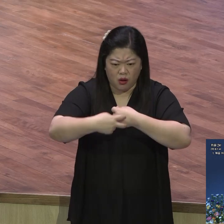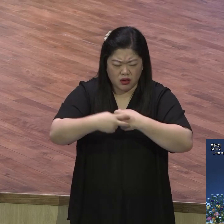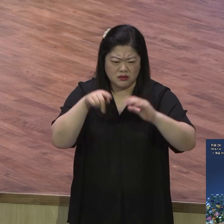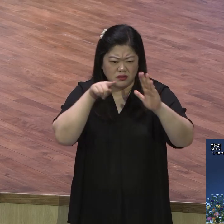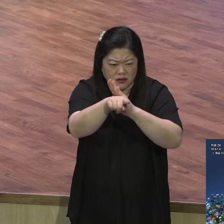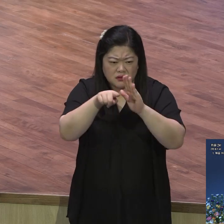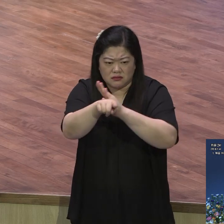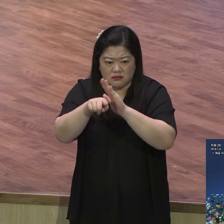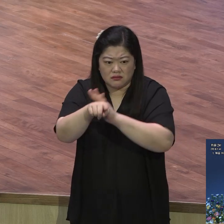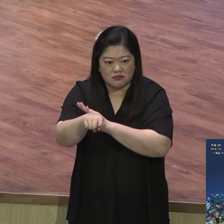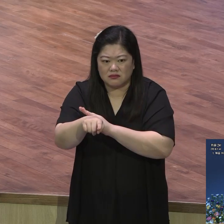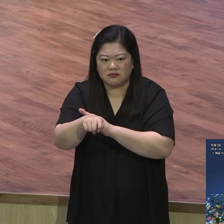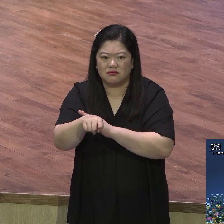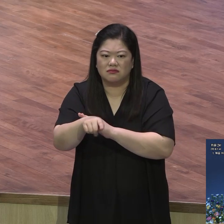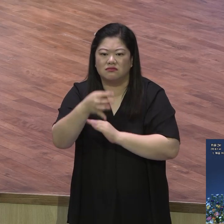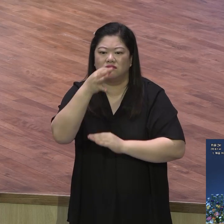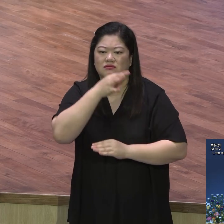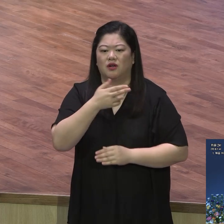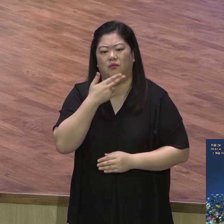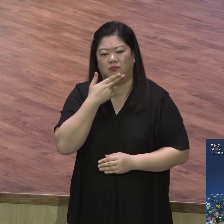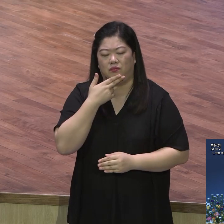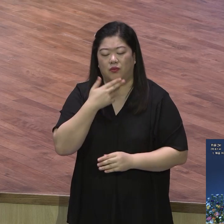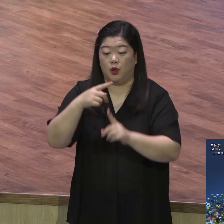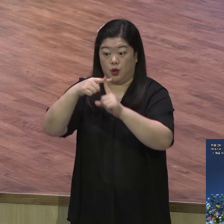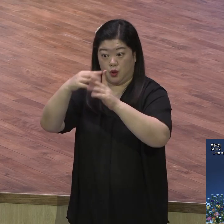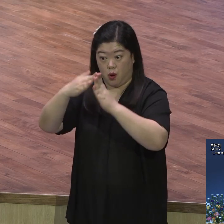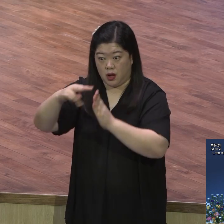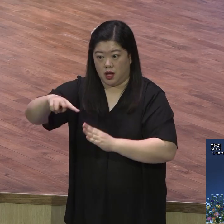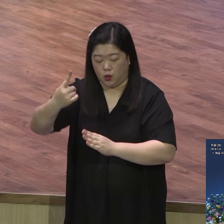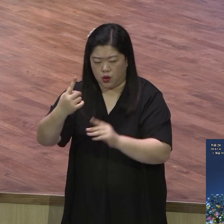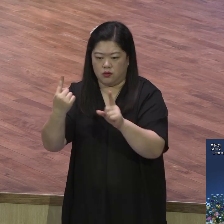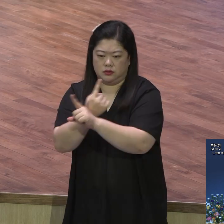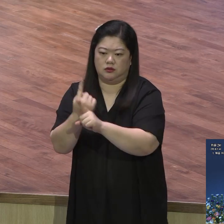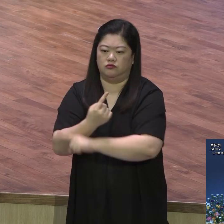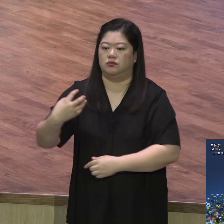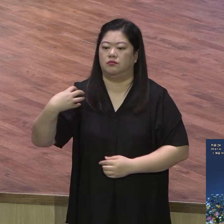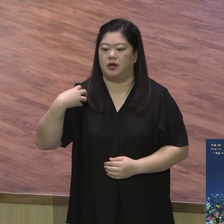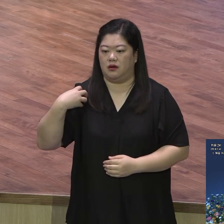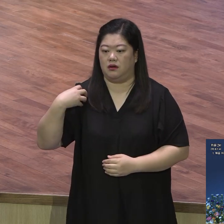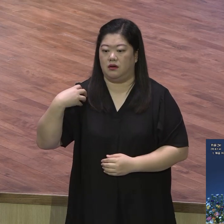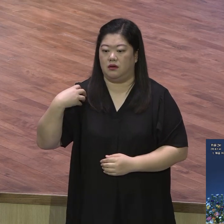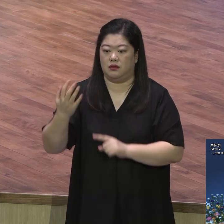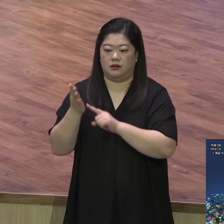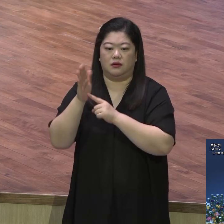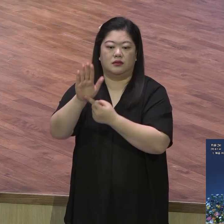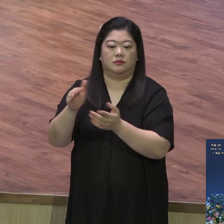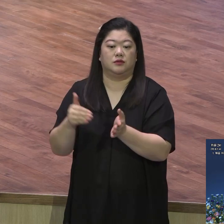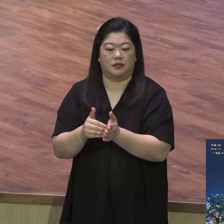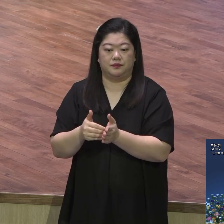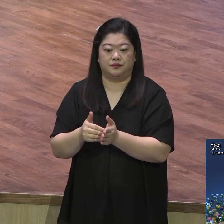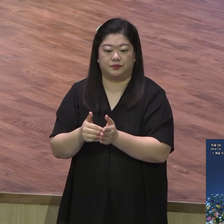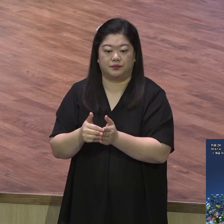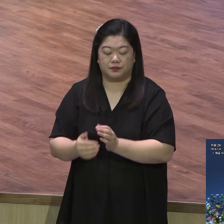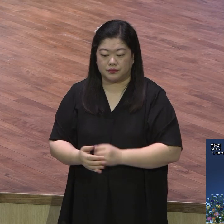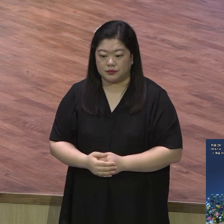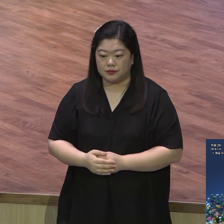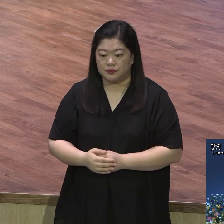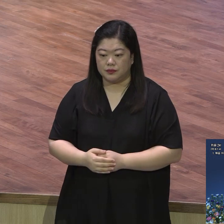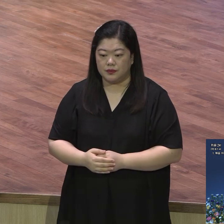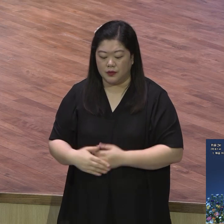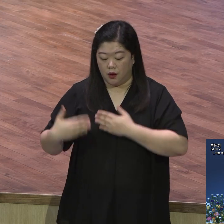교회를 통해서 치유되어야 한다. 그런 말이었어요. 교회를 통해서 단순히 육신의 질병만